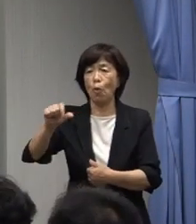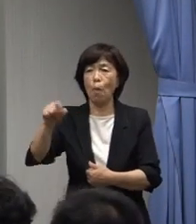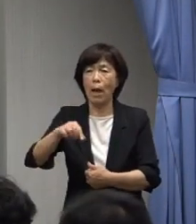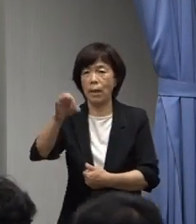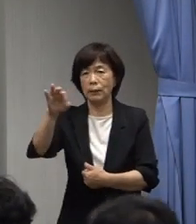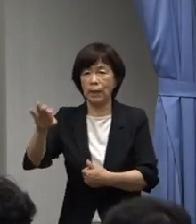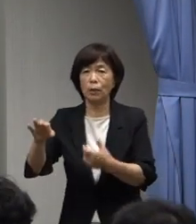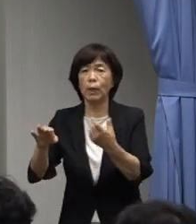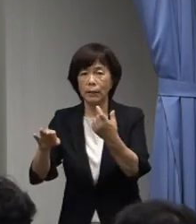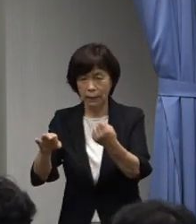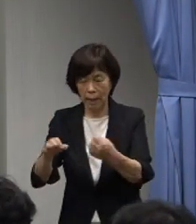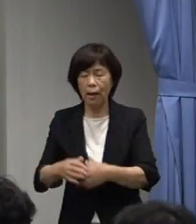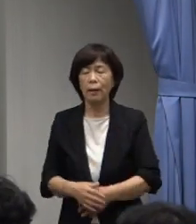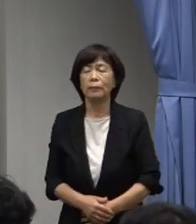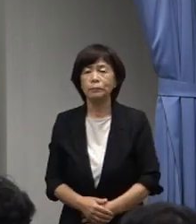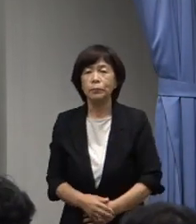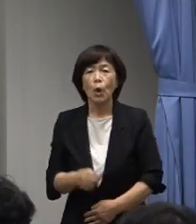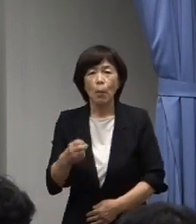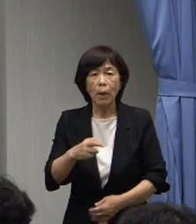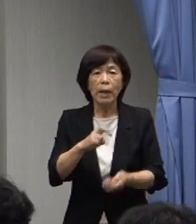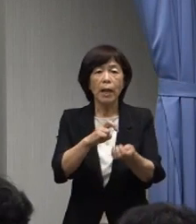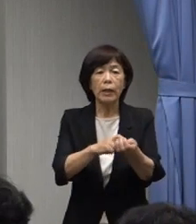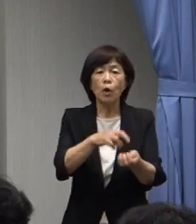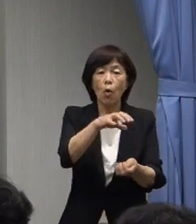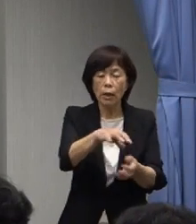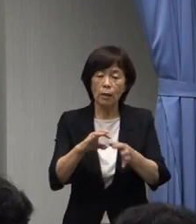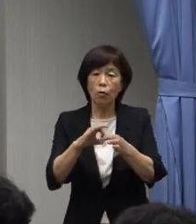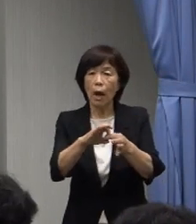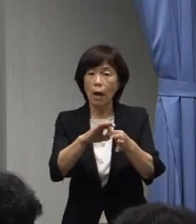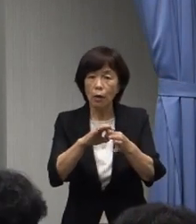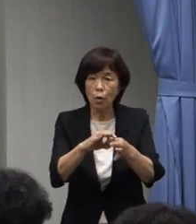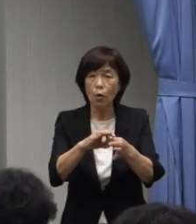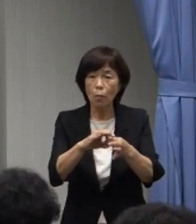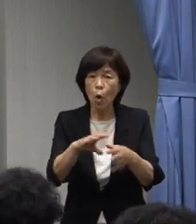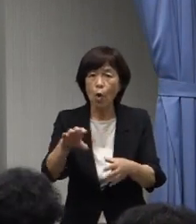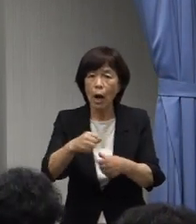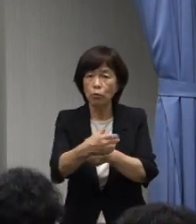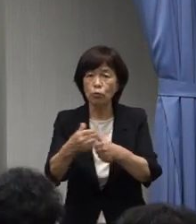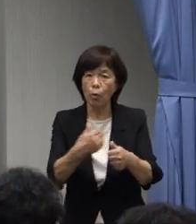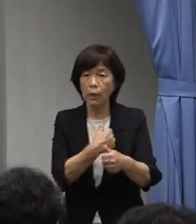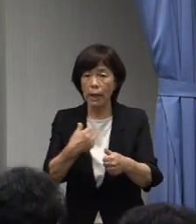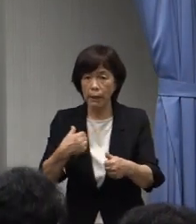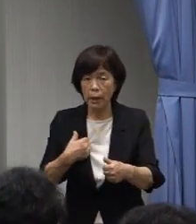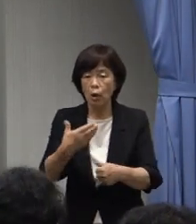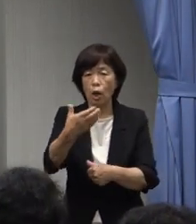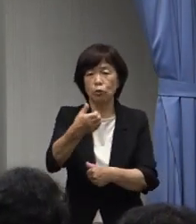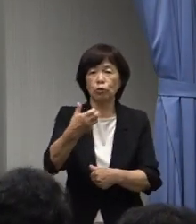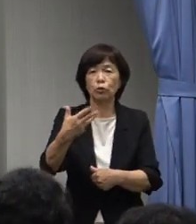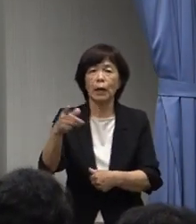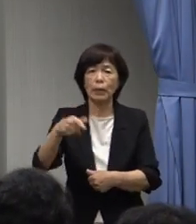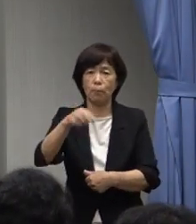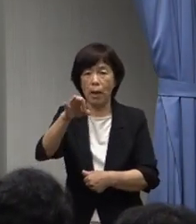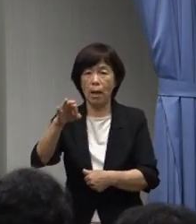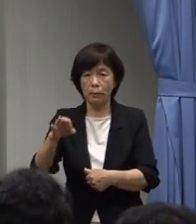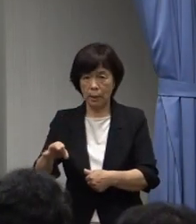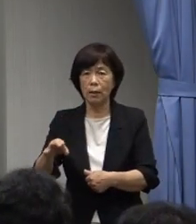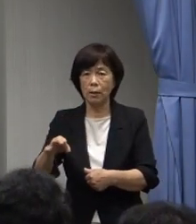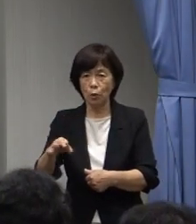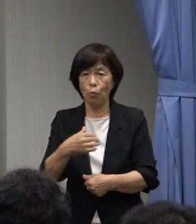ました。また、医療機関との連携も確保できているということについては 98%